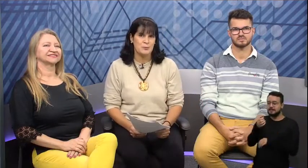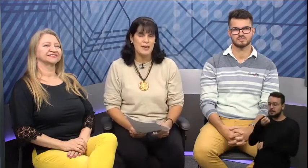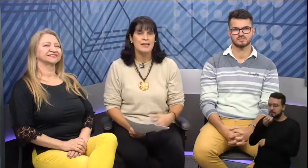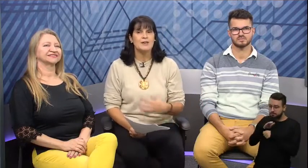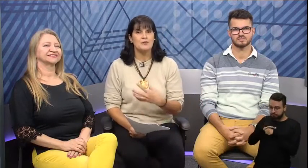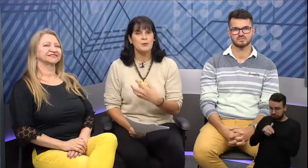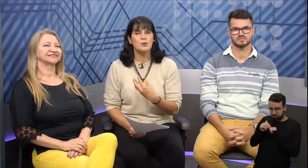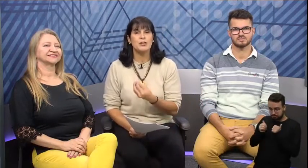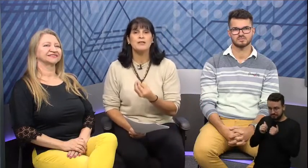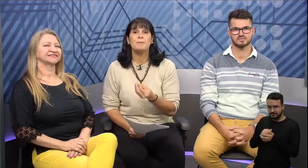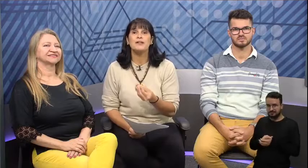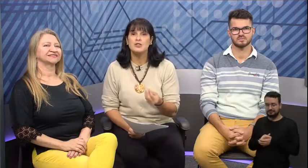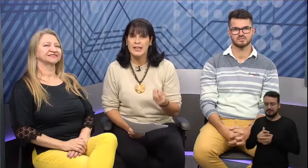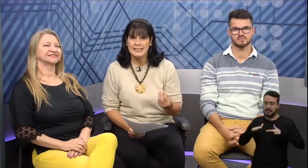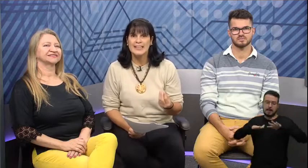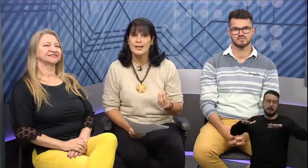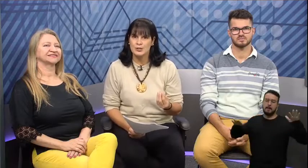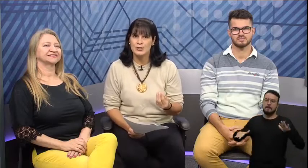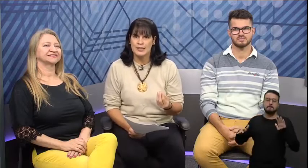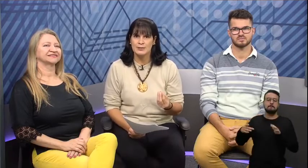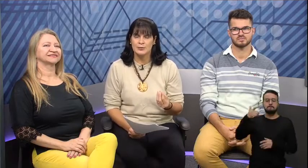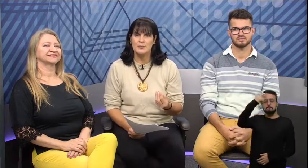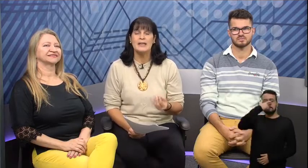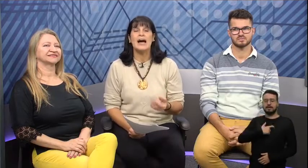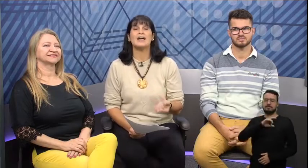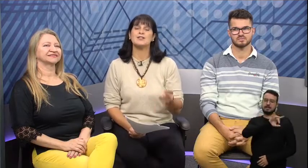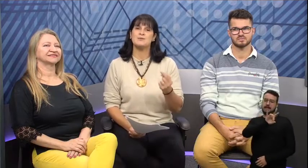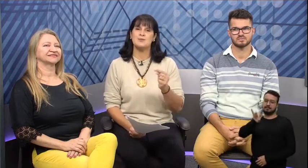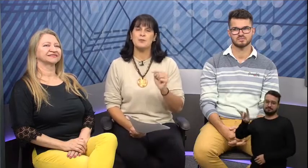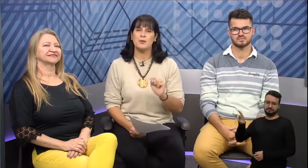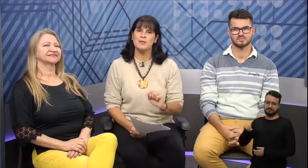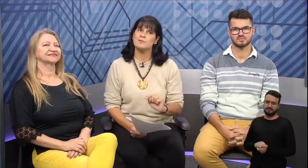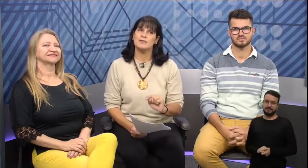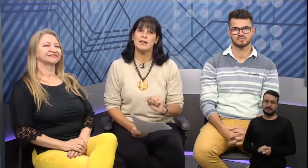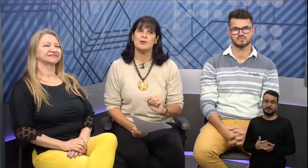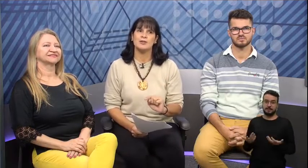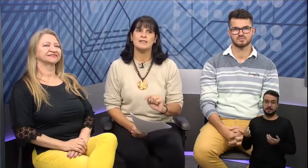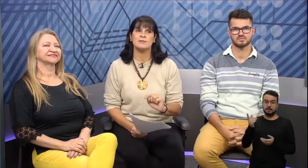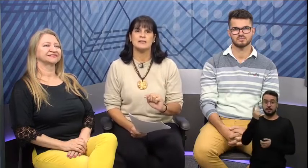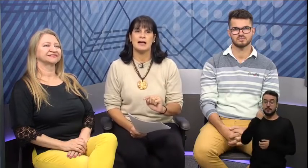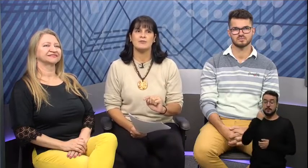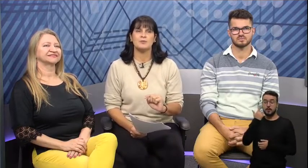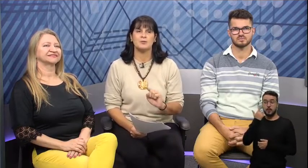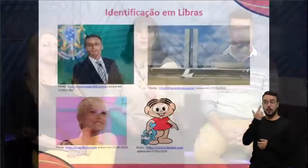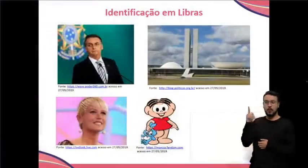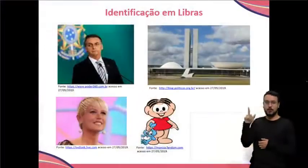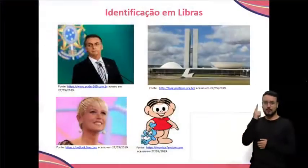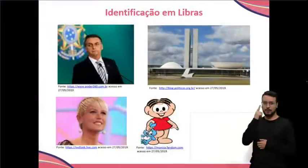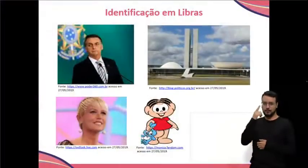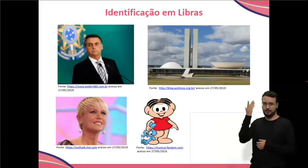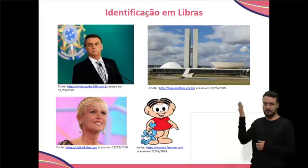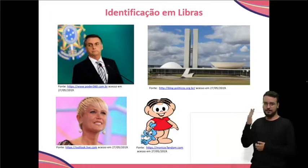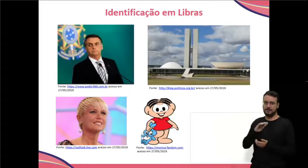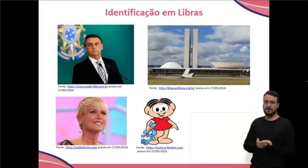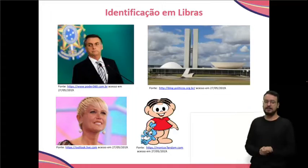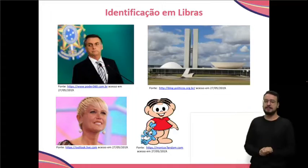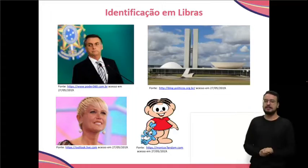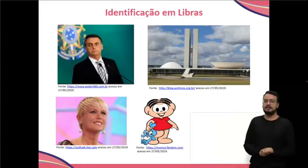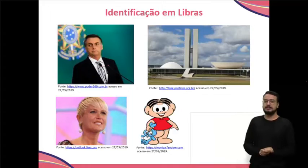bem? Vai um pouquinho da personalidade de cada um. Aí nós vamos ver o próximo sinal que nós temos lá, vou pedir para os dois fazerem de novo, é o sinal